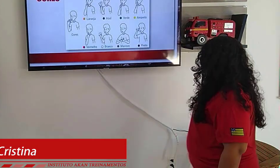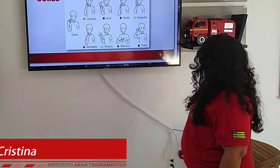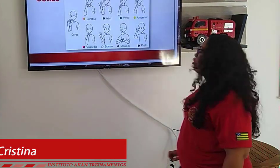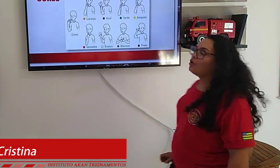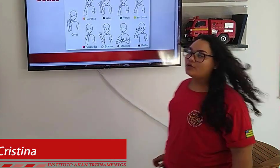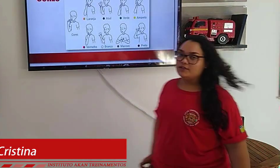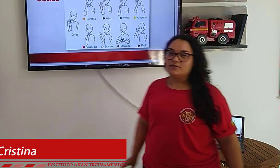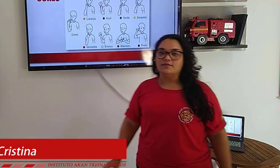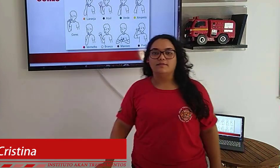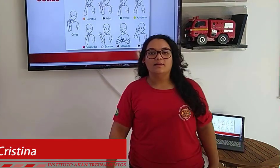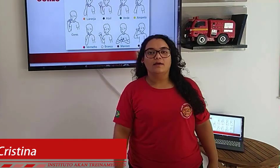Cores.